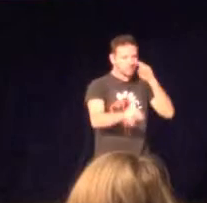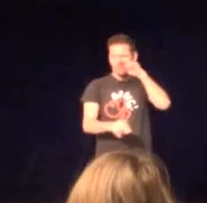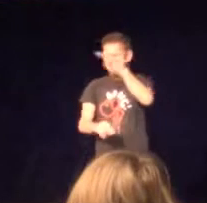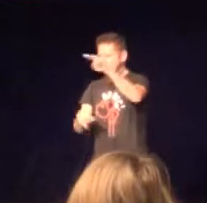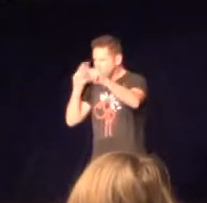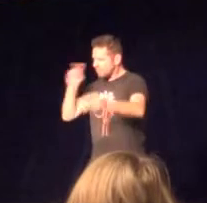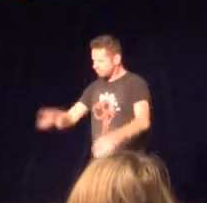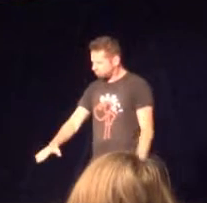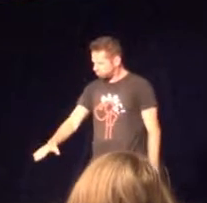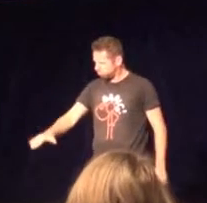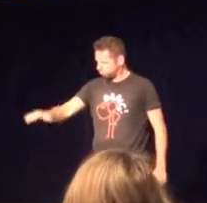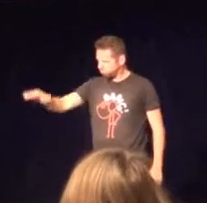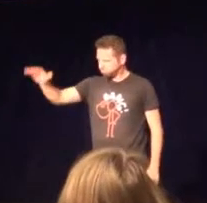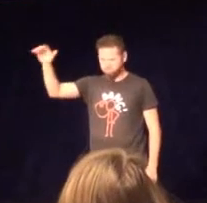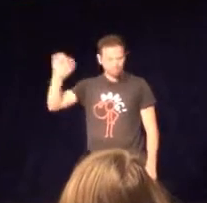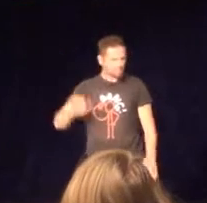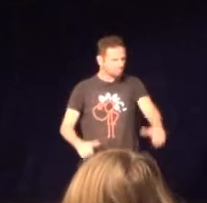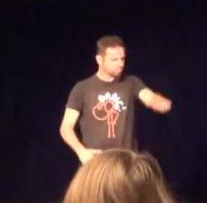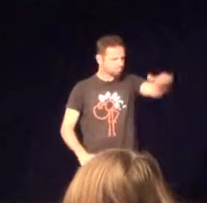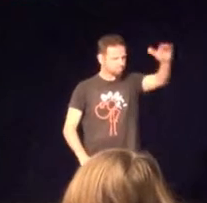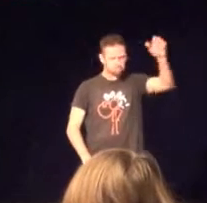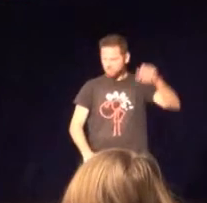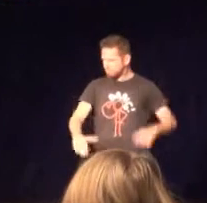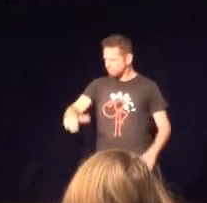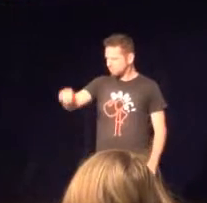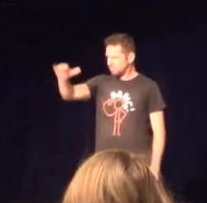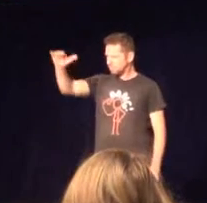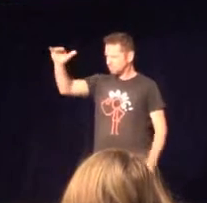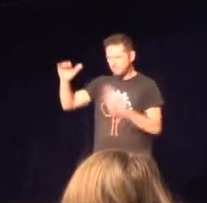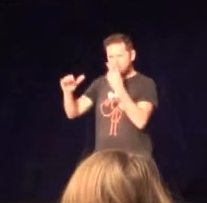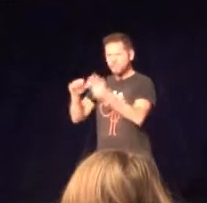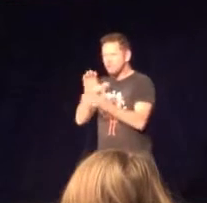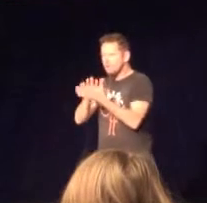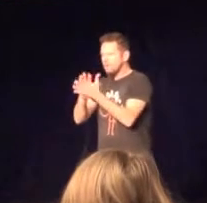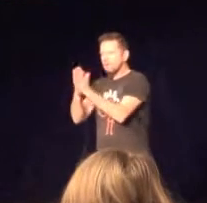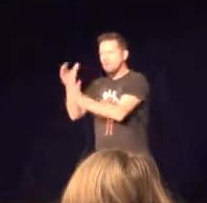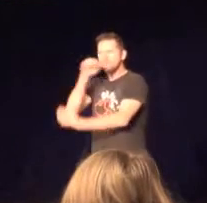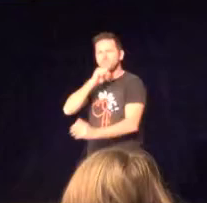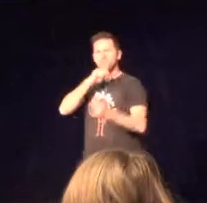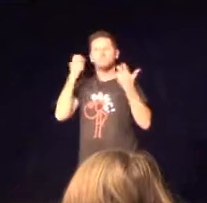Je les regarde grandir, mais je ne veux pas les voir vieillir.